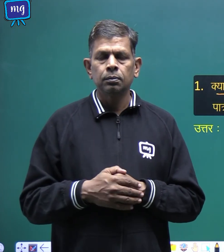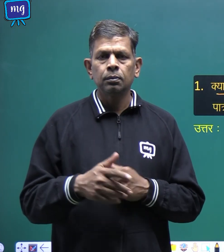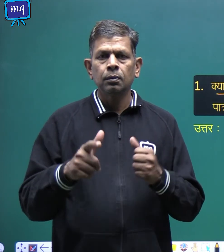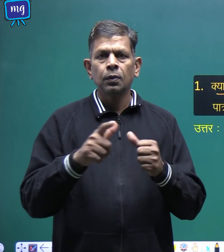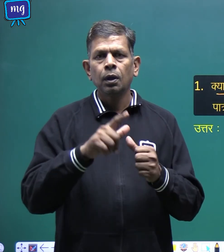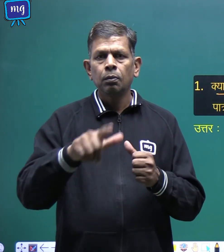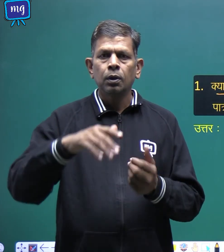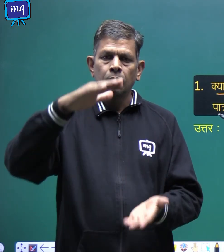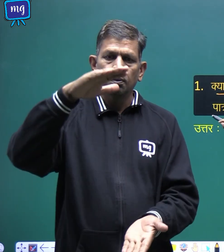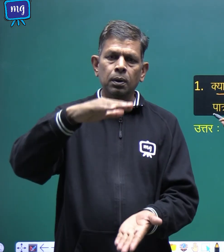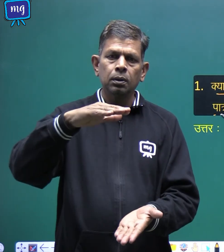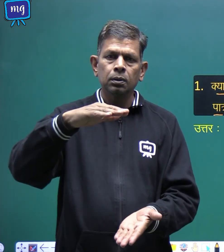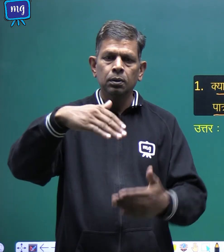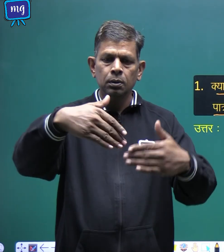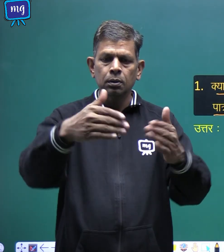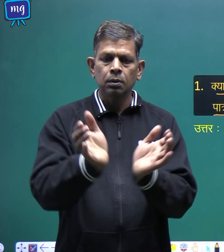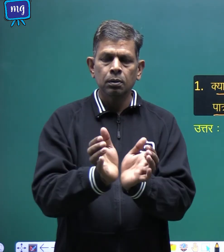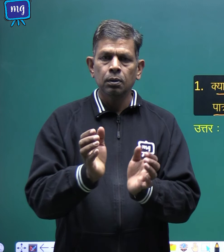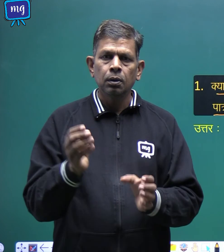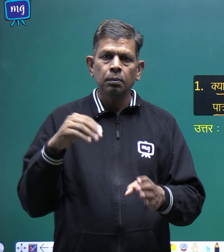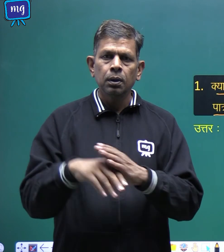एल्युमिनियम पात्रों में